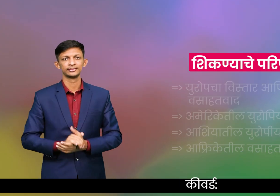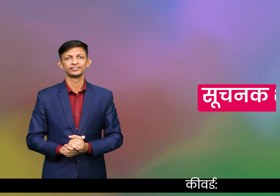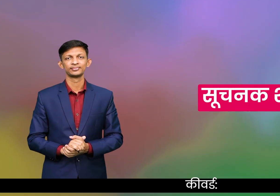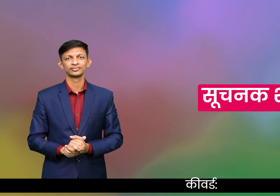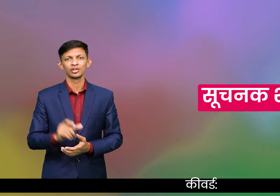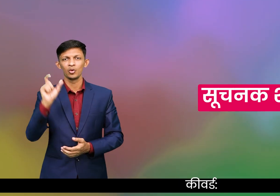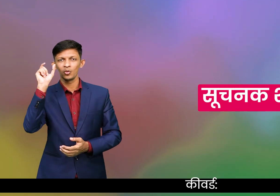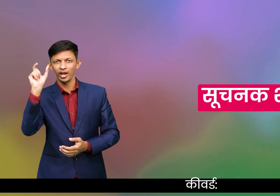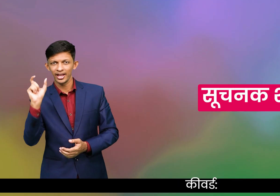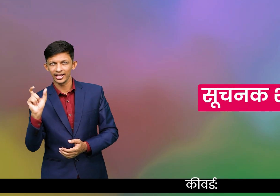कीवर्ड.